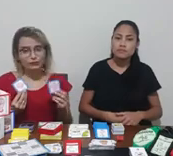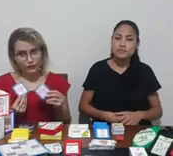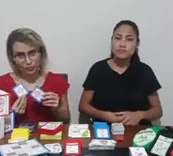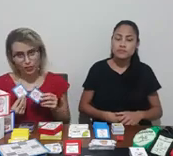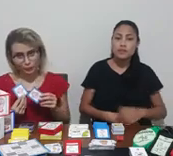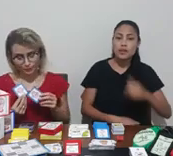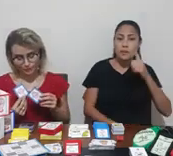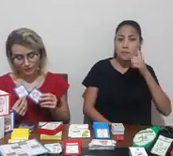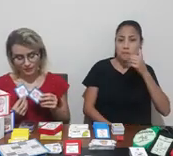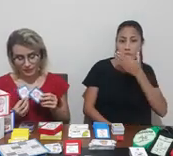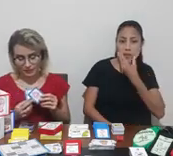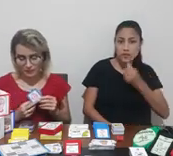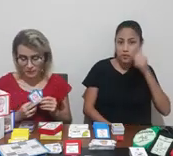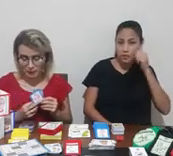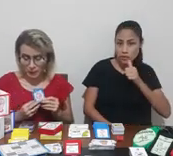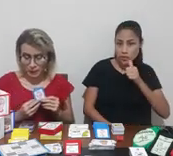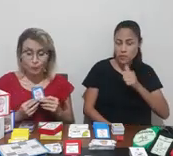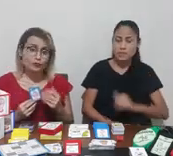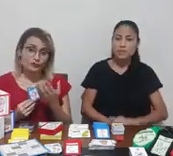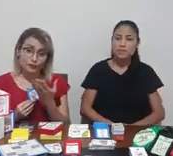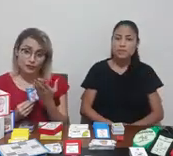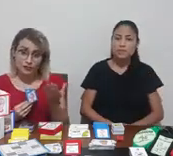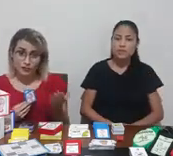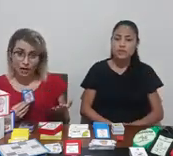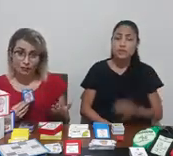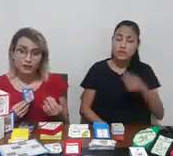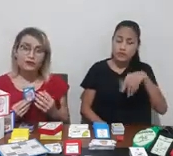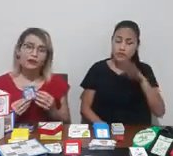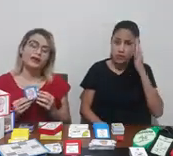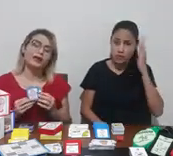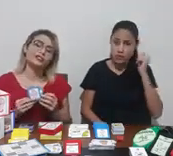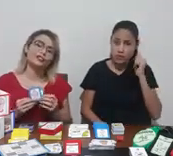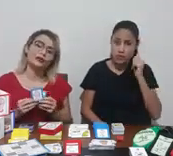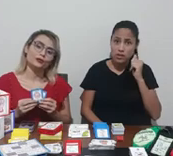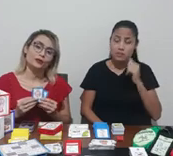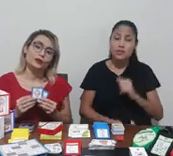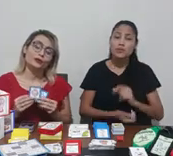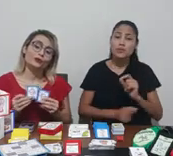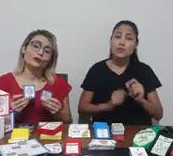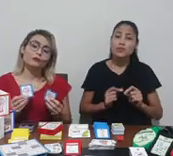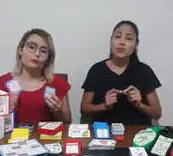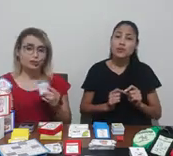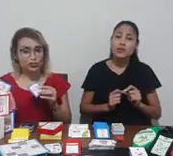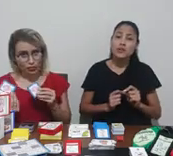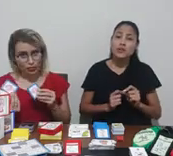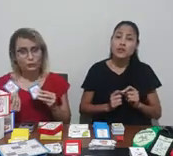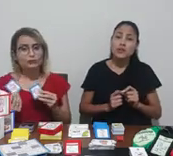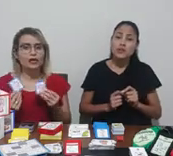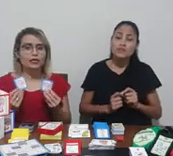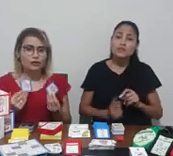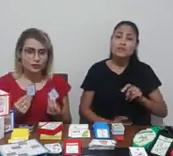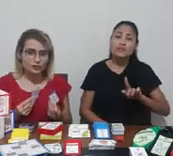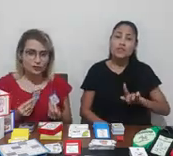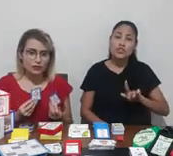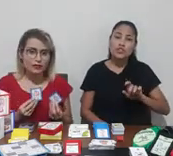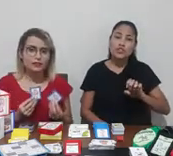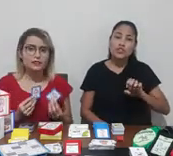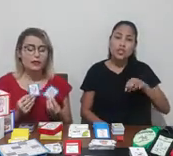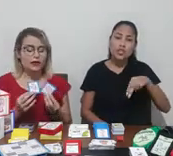masculino e feminino, né? Muitos de vocês sabem, a questão do gênero em língua